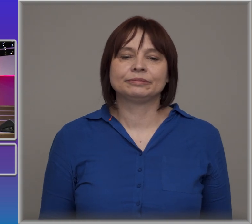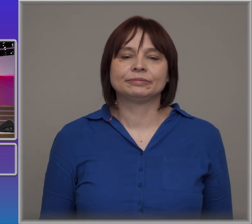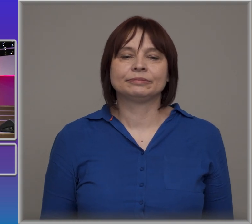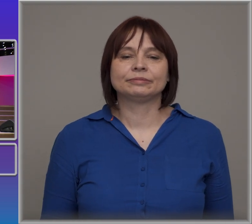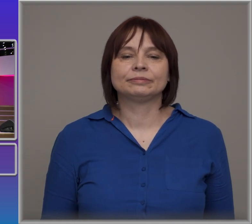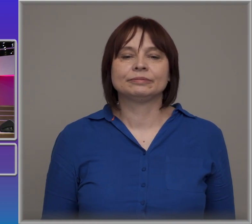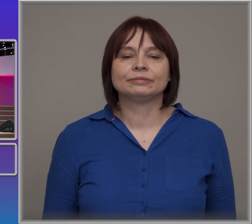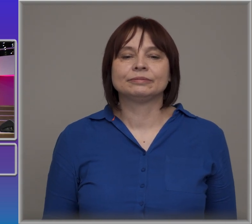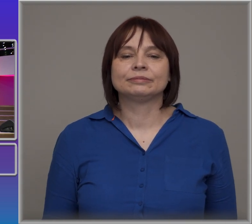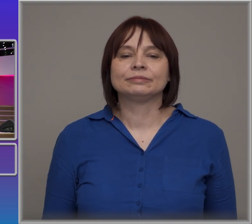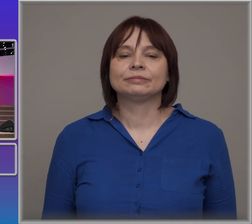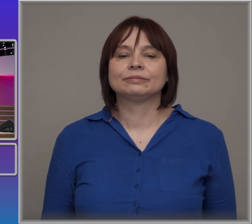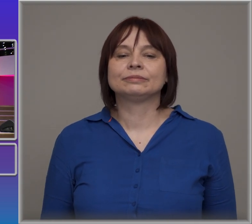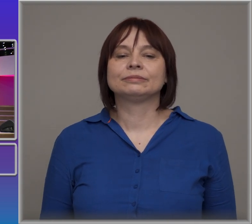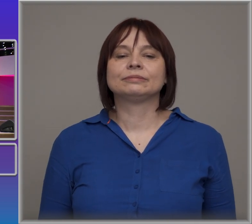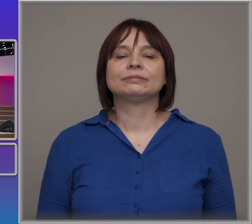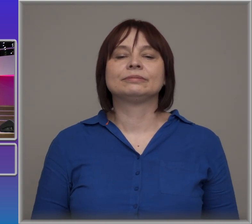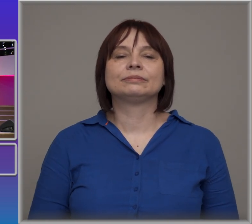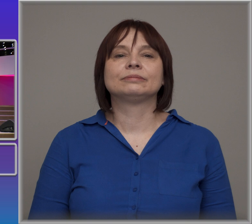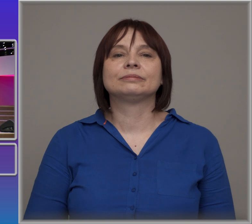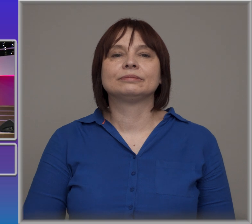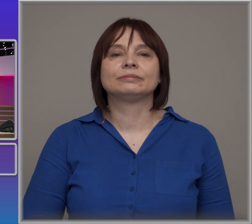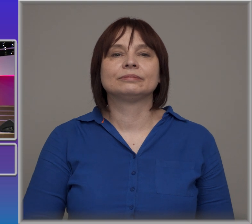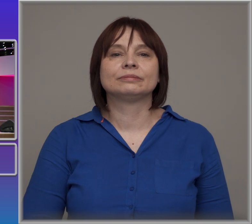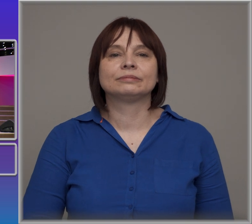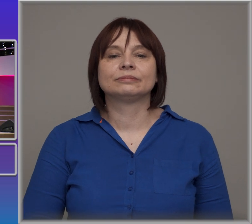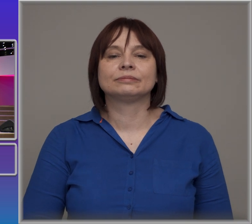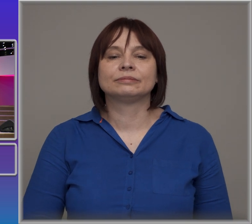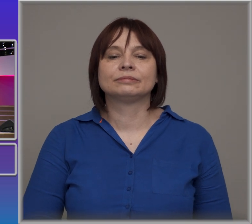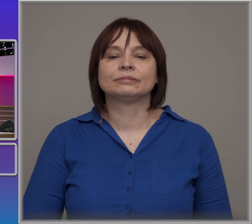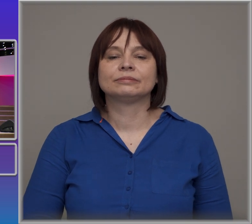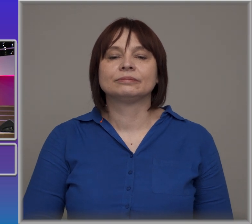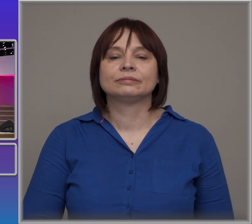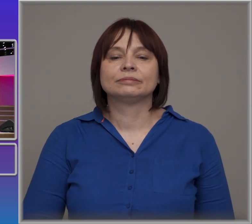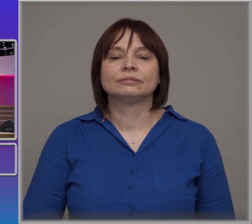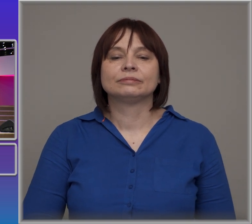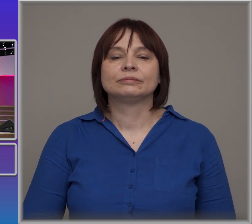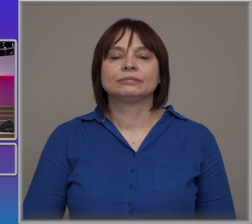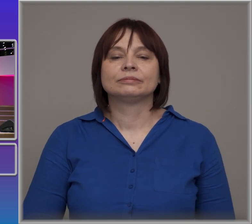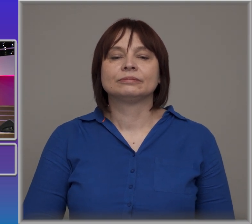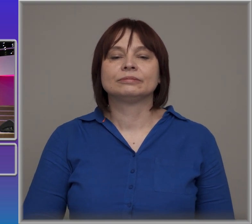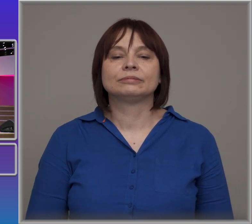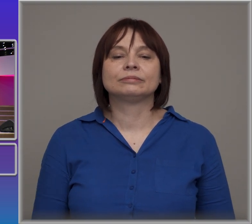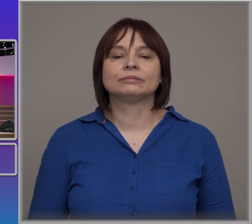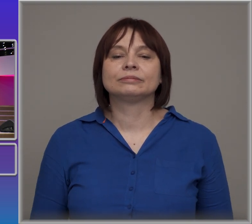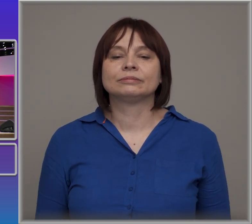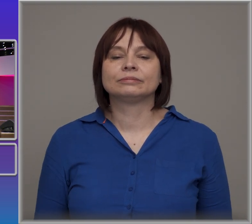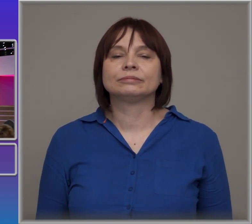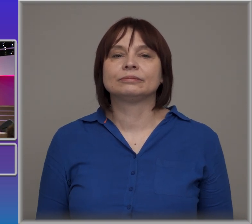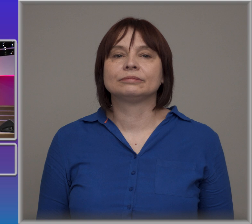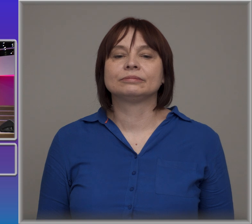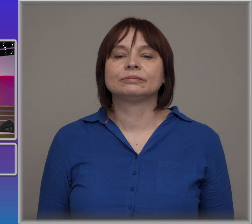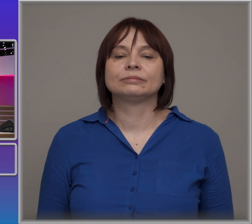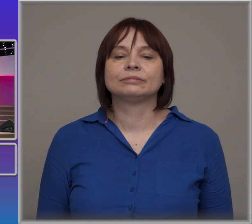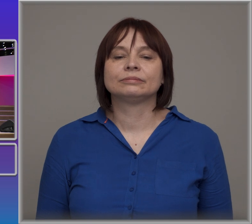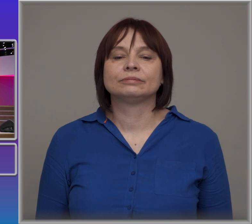нами онлайн, слушателя могут пустить жертвенники. И те, кто онлайн, вы можете пожертвовать онлайн, там придет ссылочка. Или вы